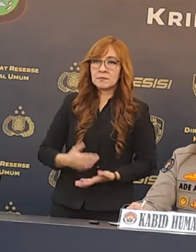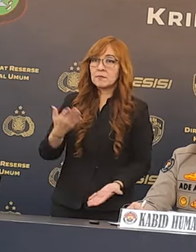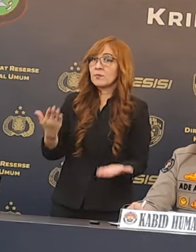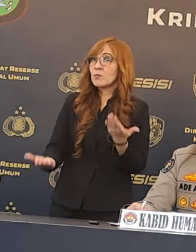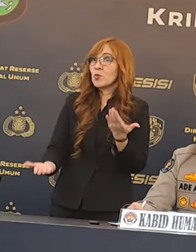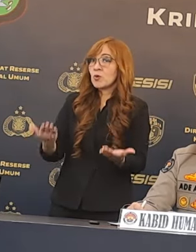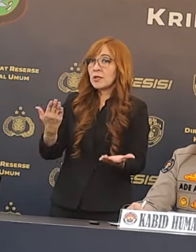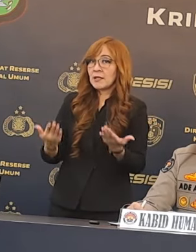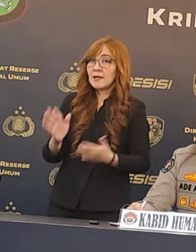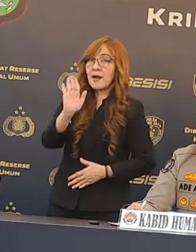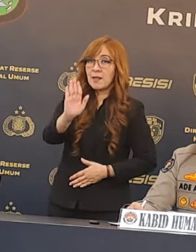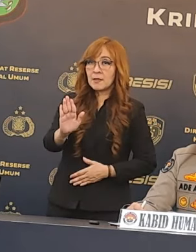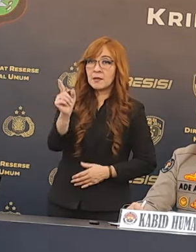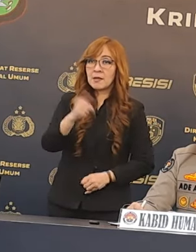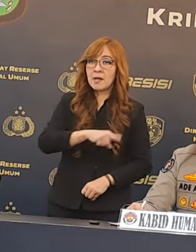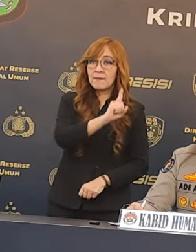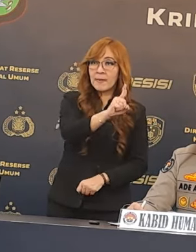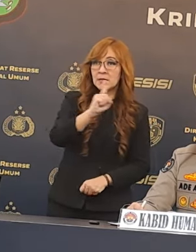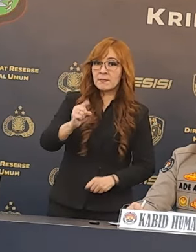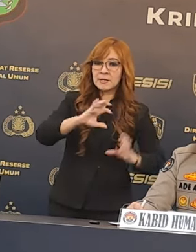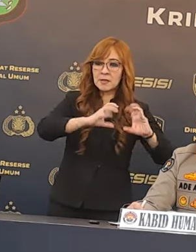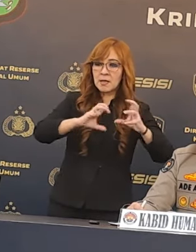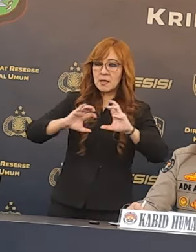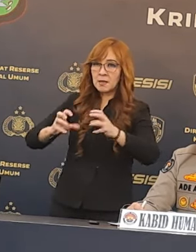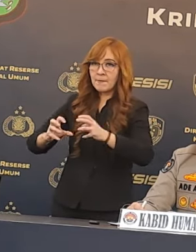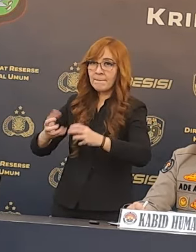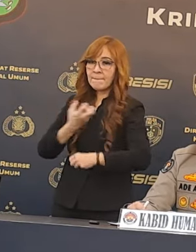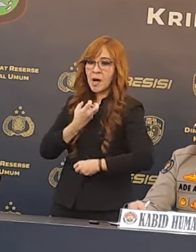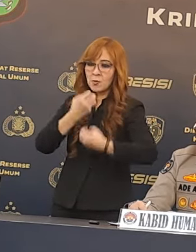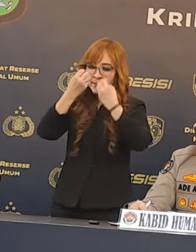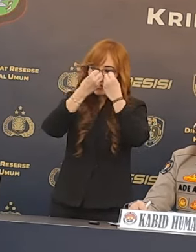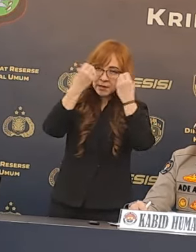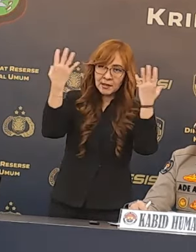mungkin nanti kan dari masing-masing tim akan memberikan penjelasan.